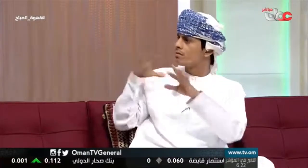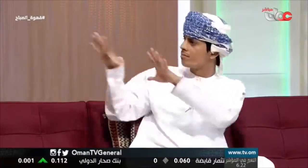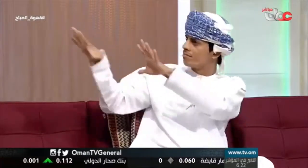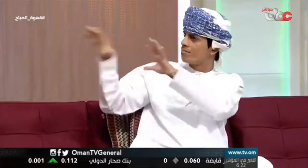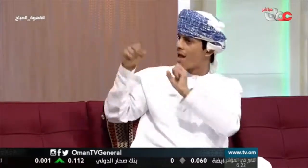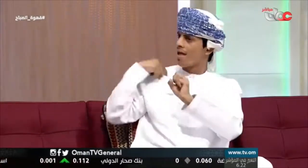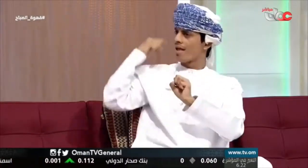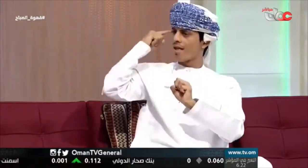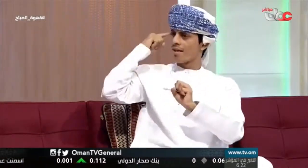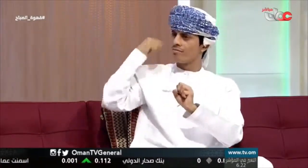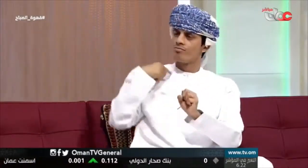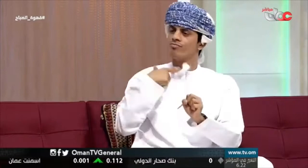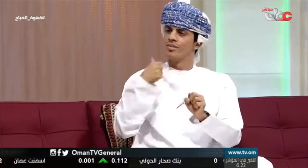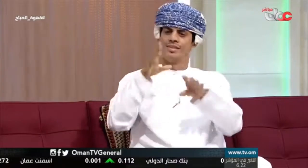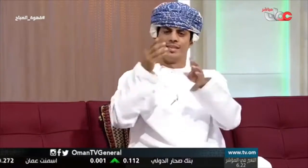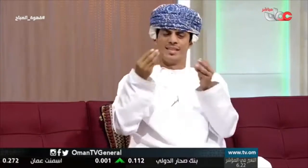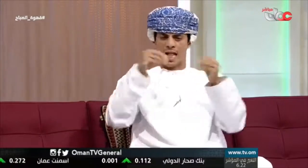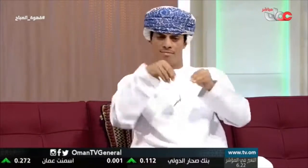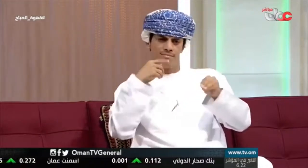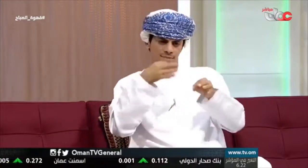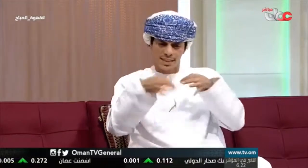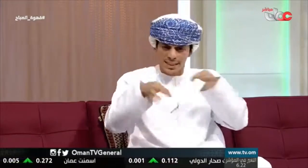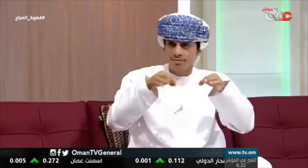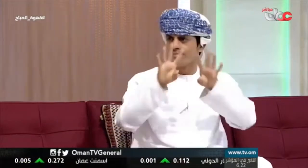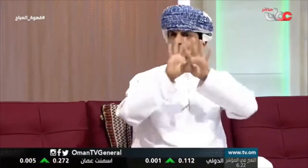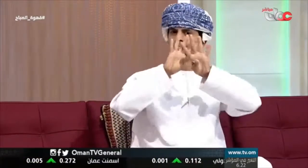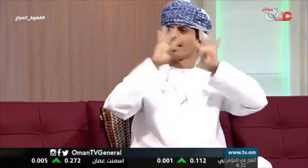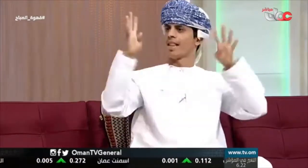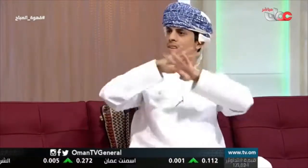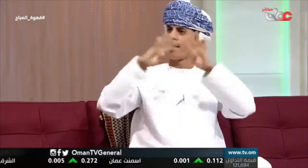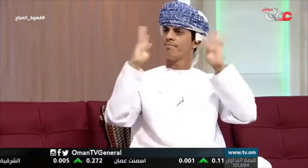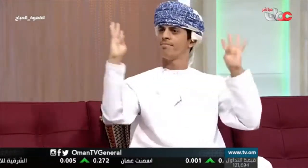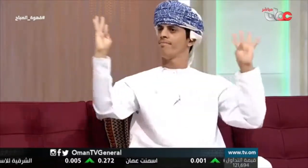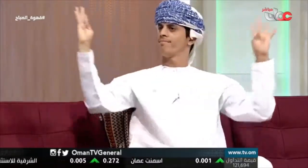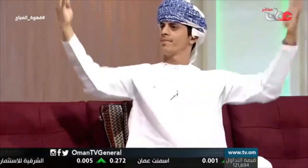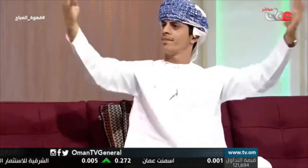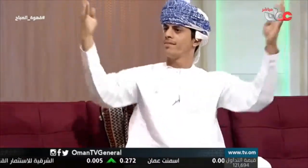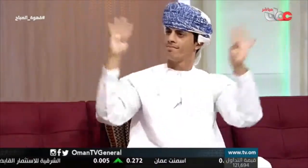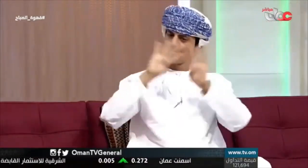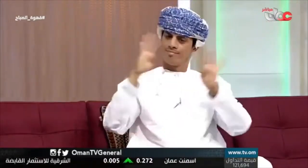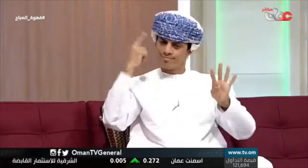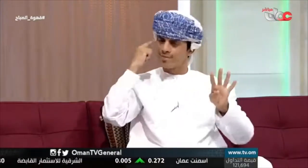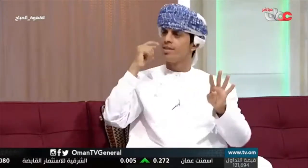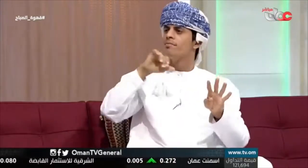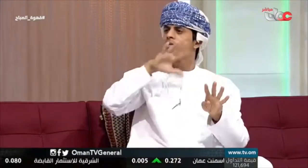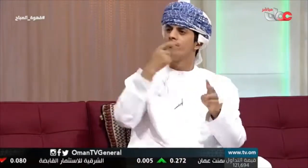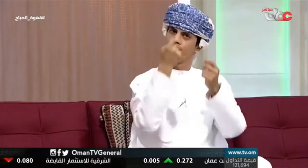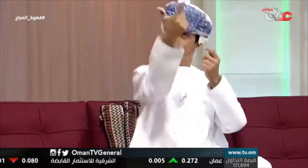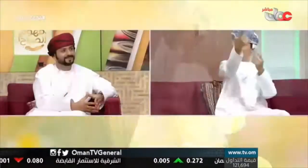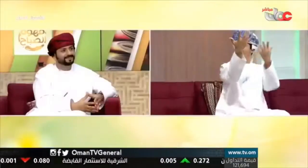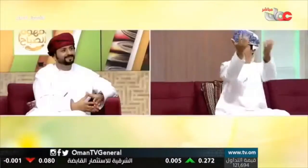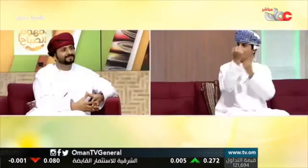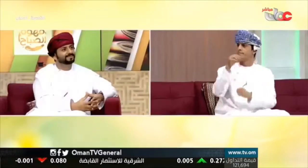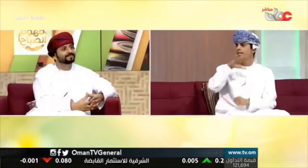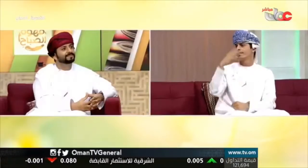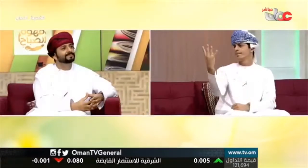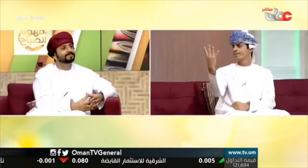وأيضا أنا طبعا استقطبت من والدي كيف طريقة خلايا النحل، وعندما أقوم بتجارة هذا